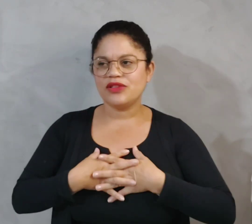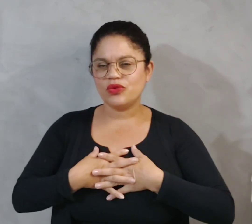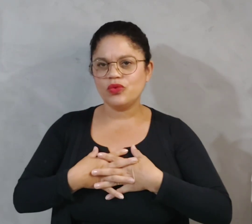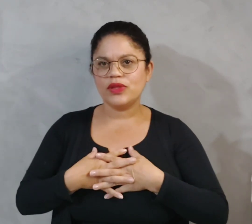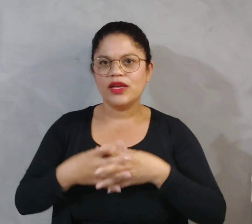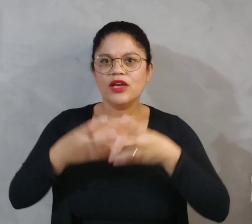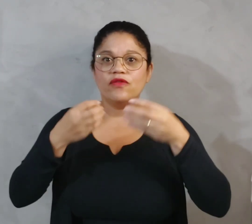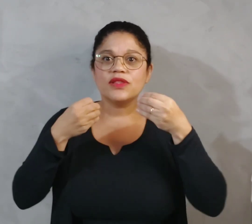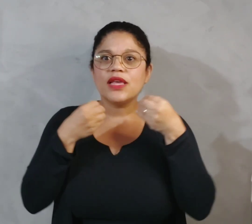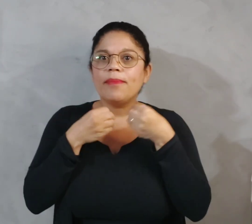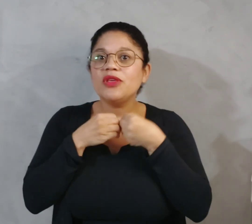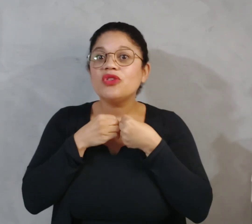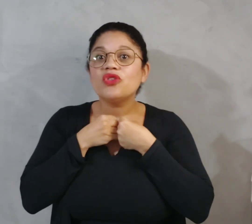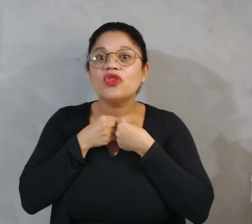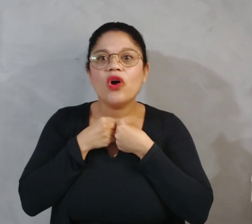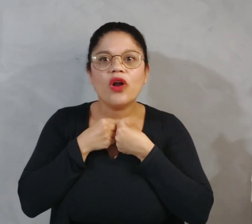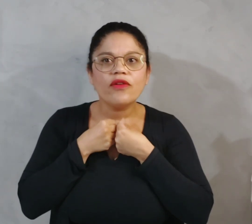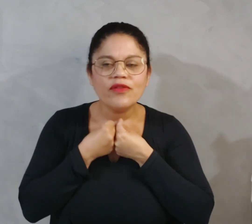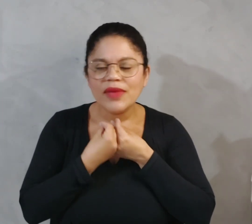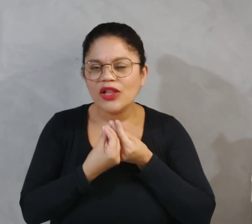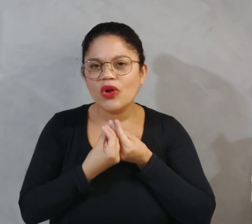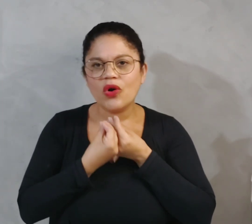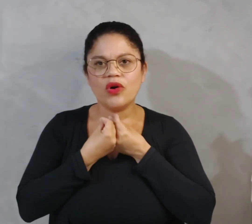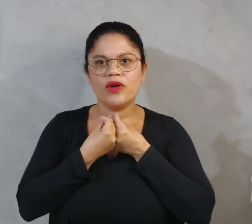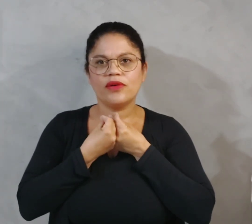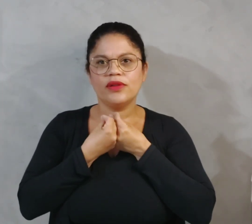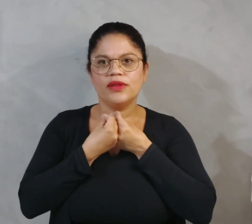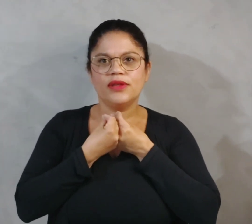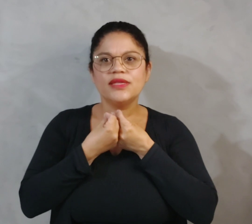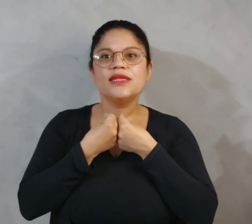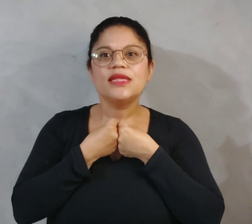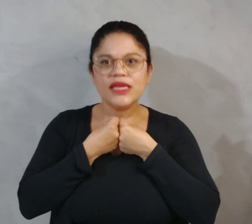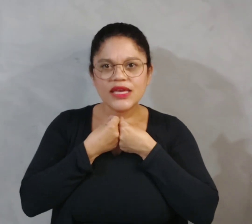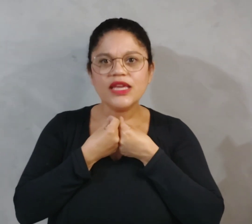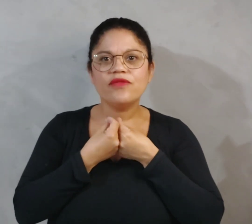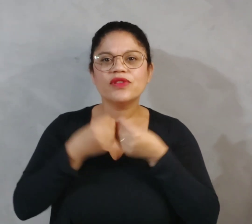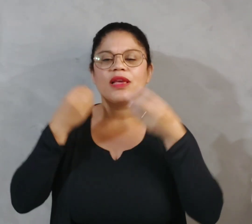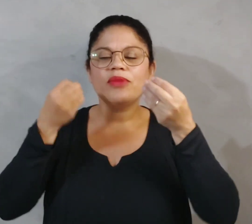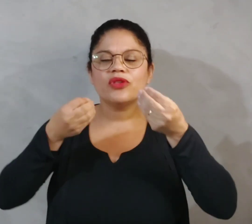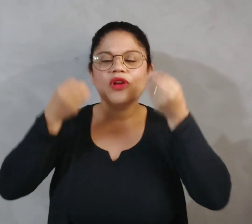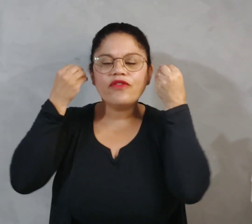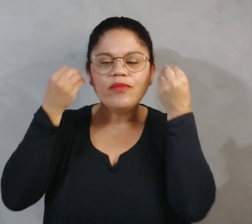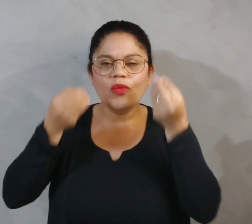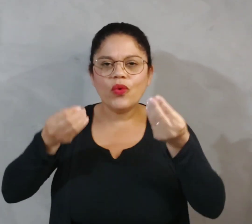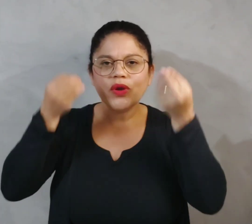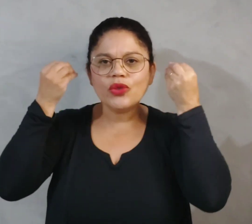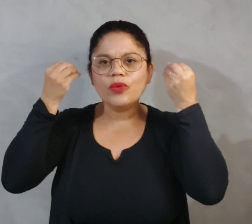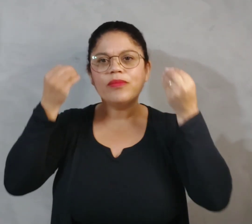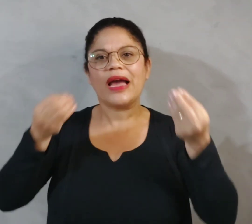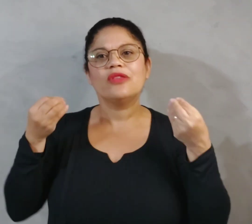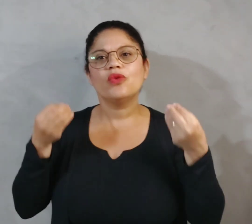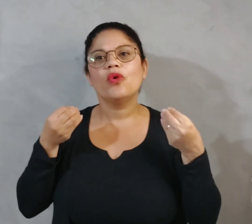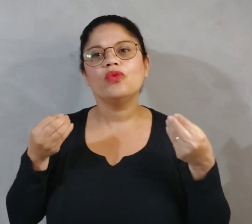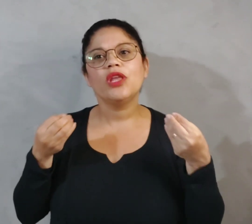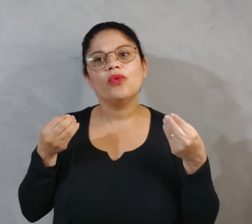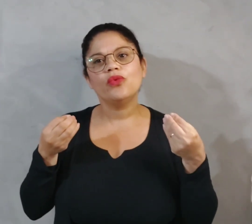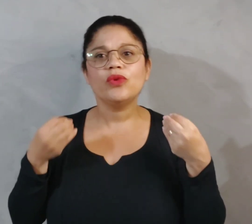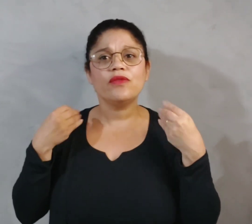estuda, você absorve melhor. Sim, você absorve muito mais o conteúdo que